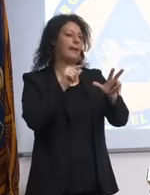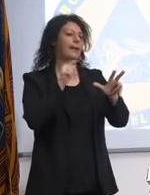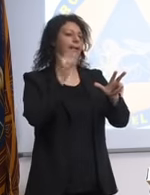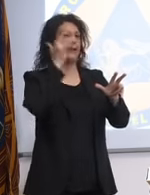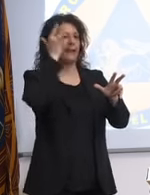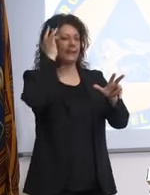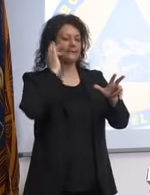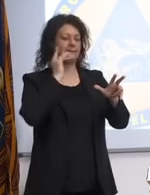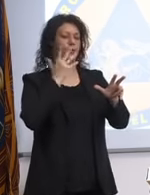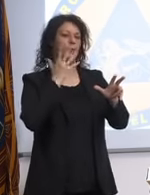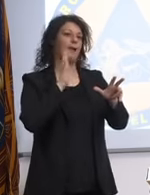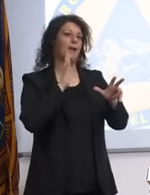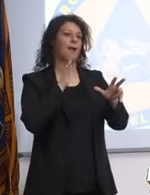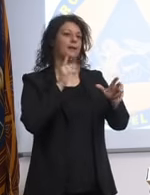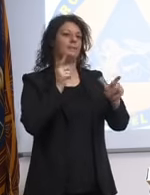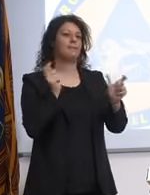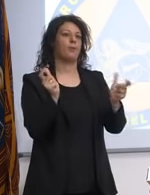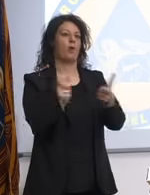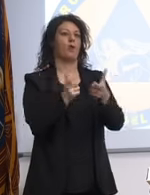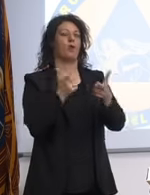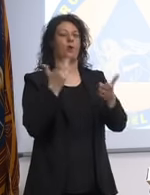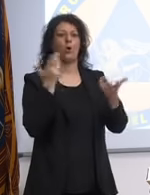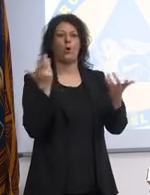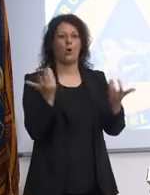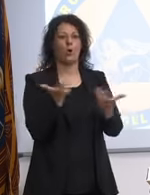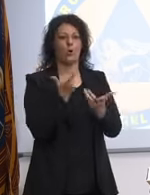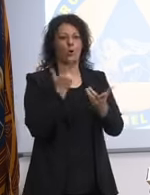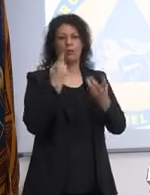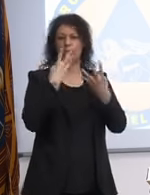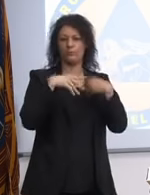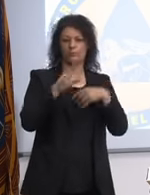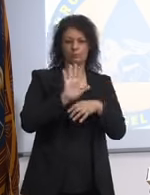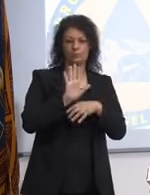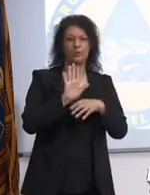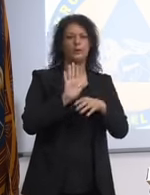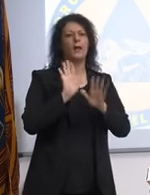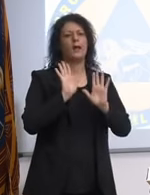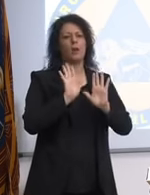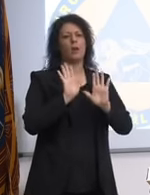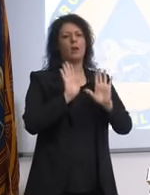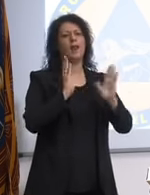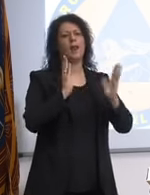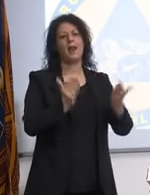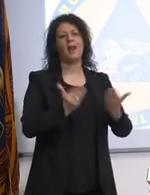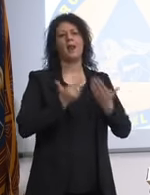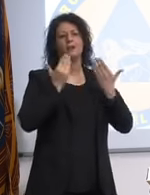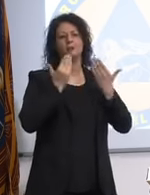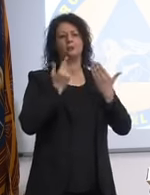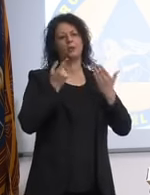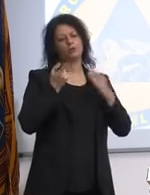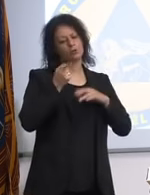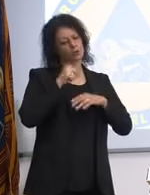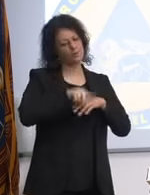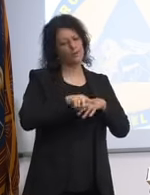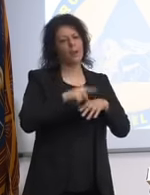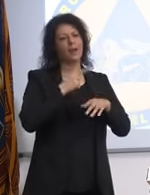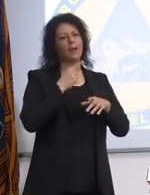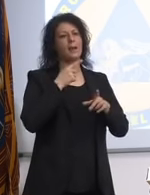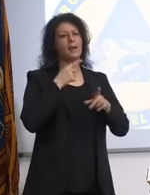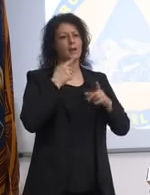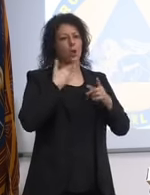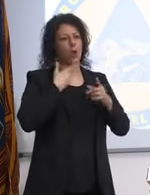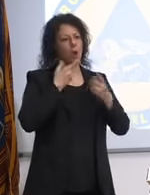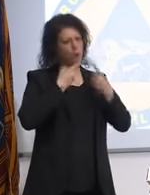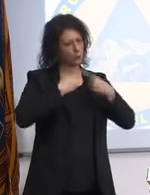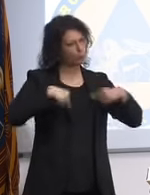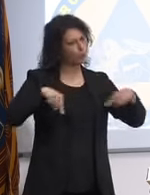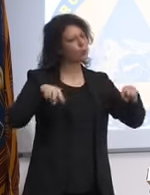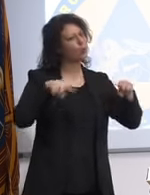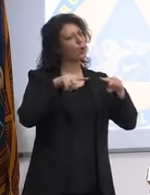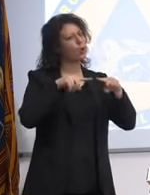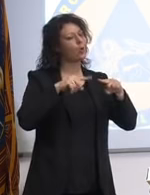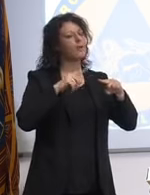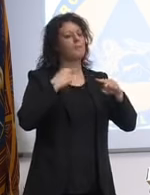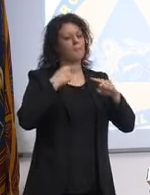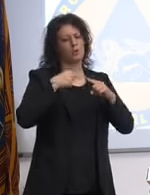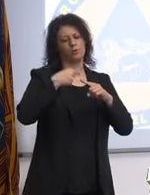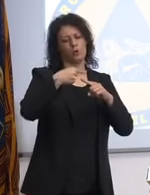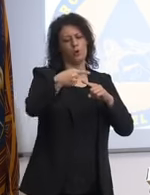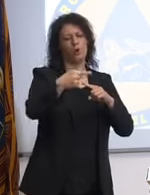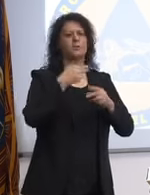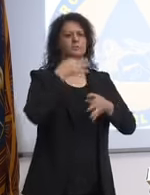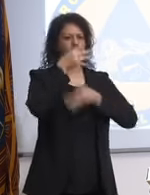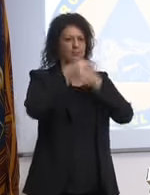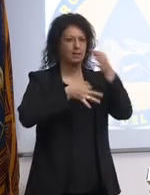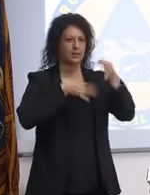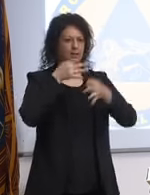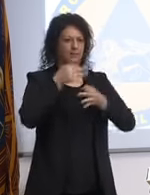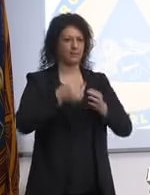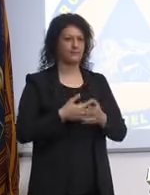magari non funziona la procedura. Quindi lasciatemi vedere, domani dovrei avere l'ultima riunione, dopodiché nei prossimi giorni ve ne